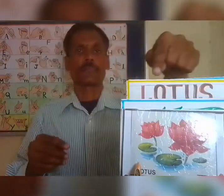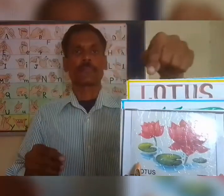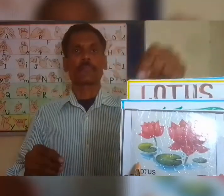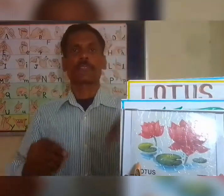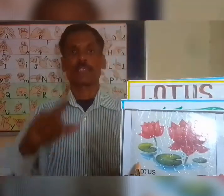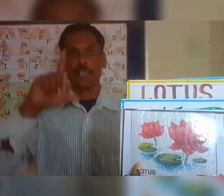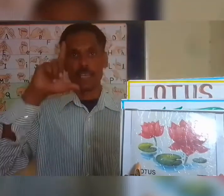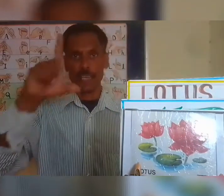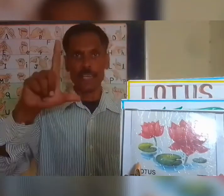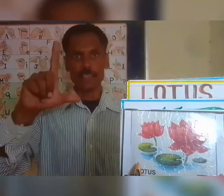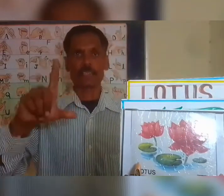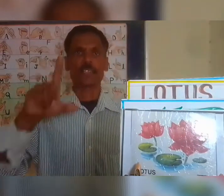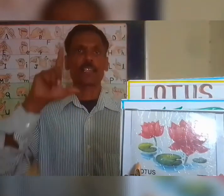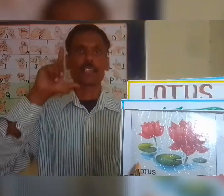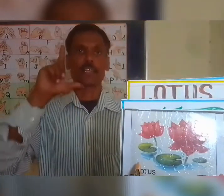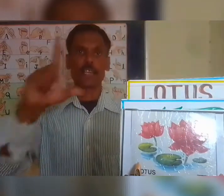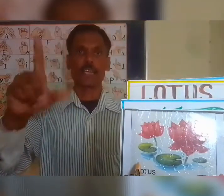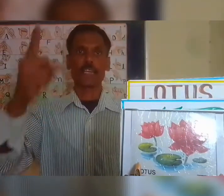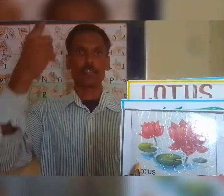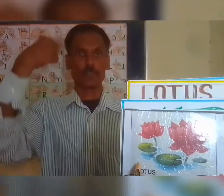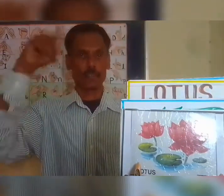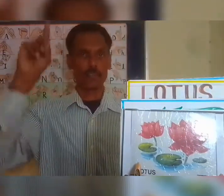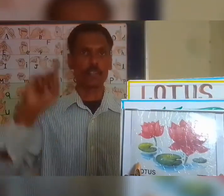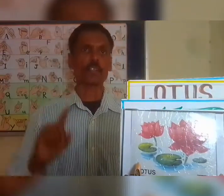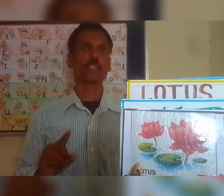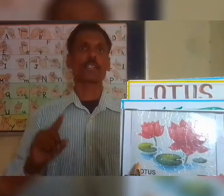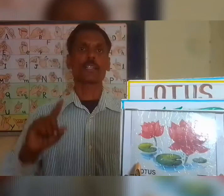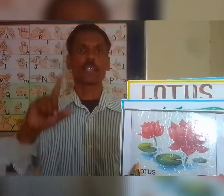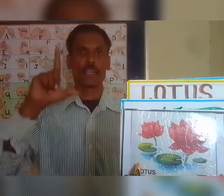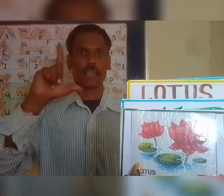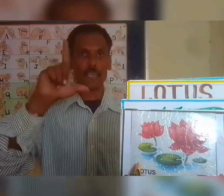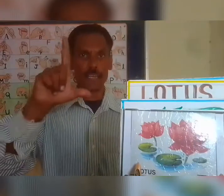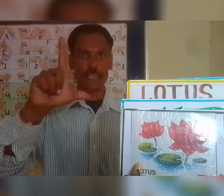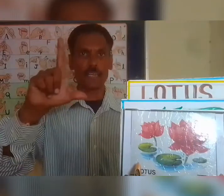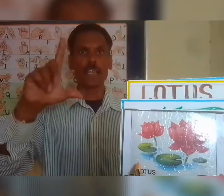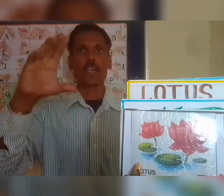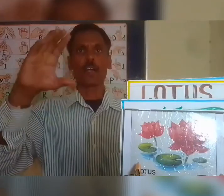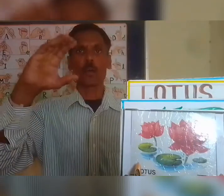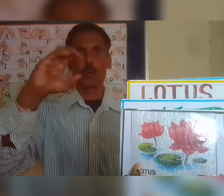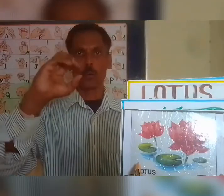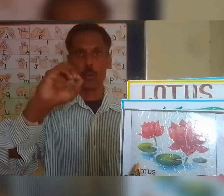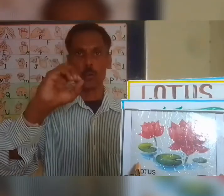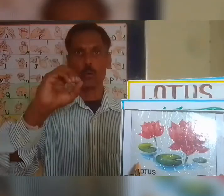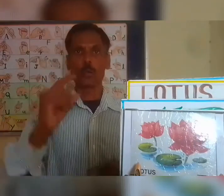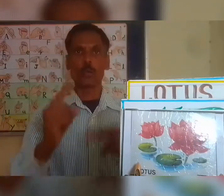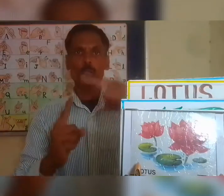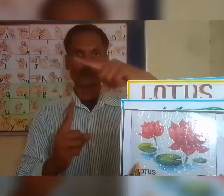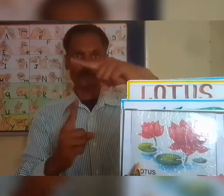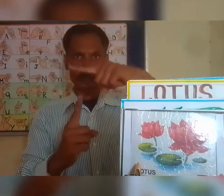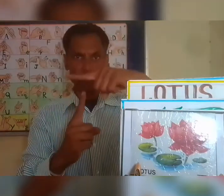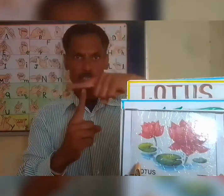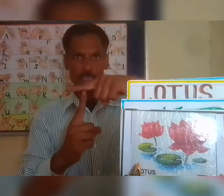L L for L O T